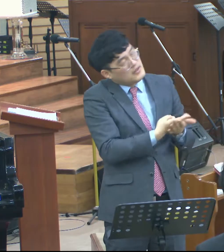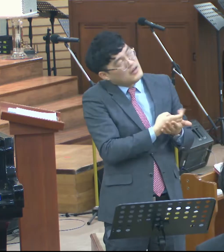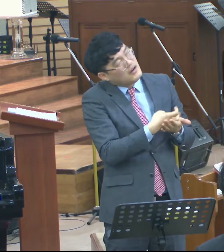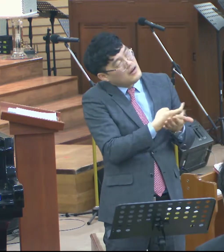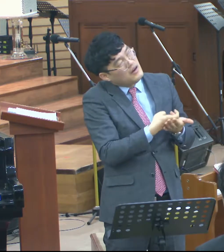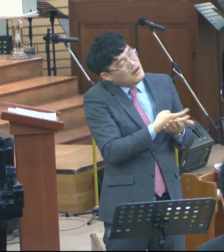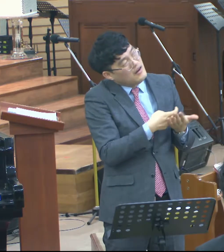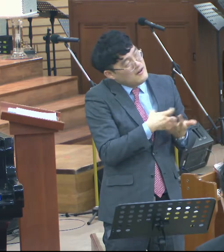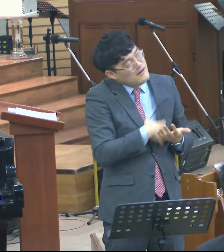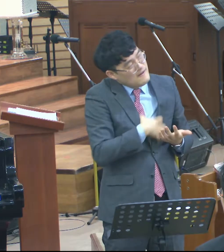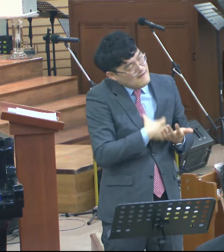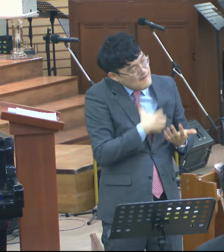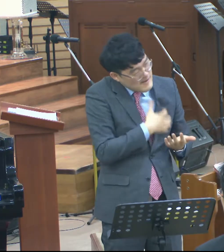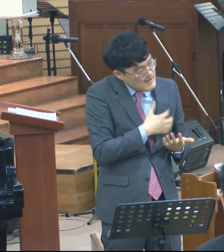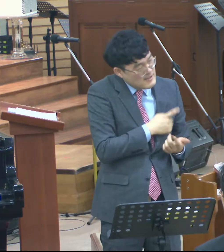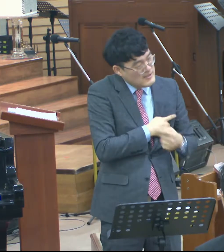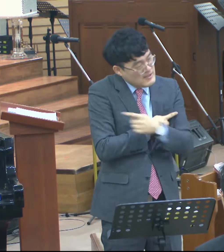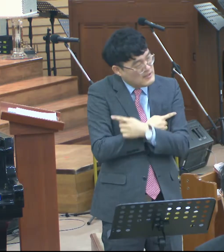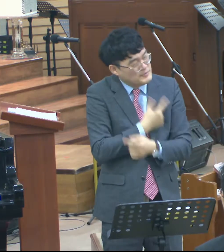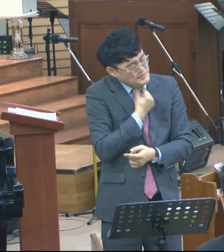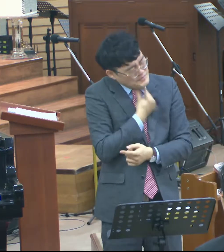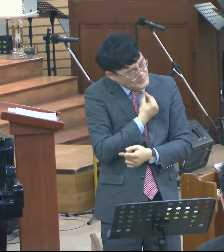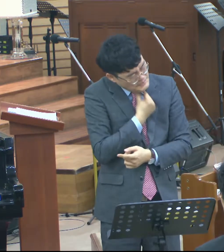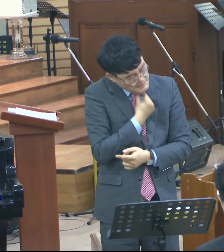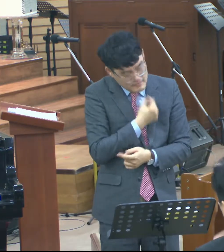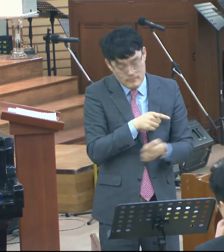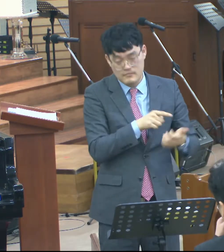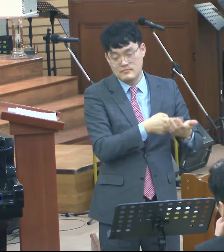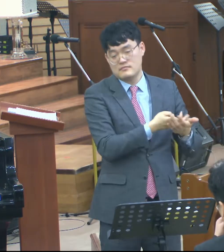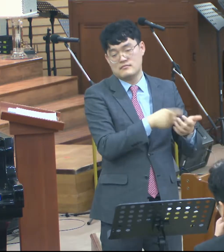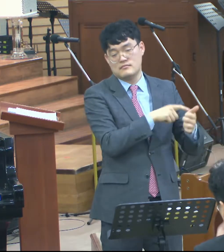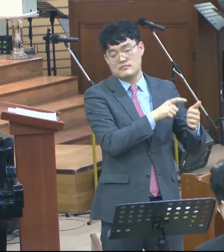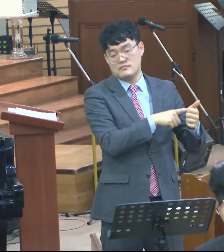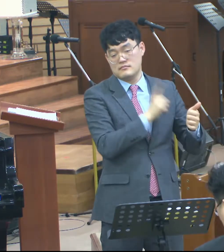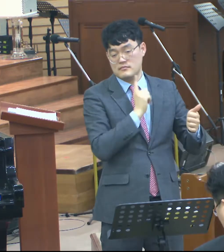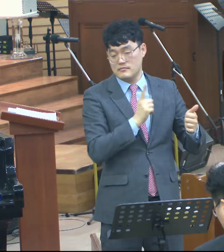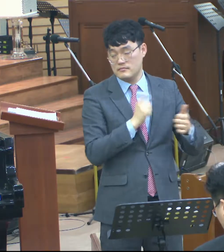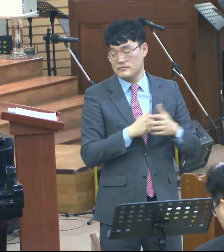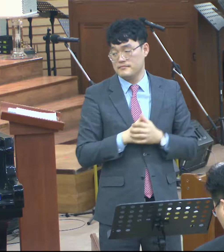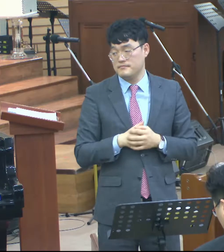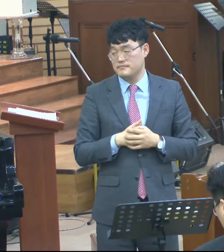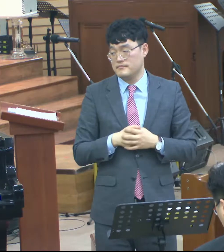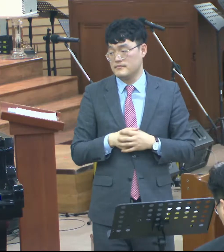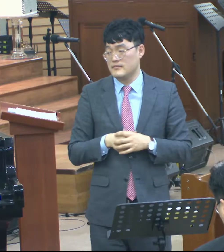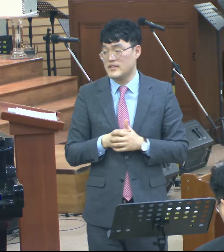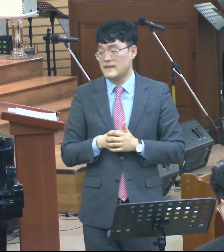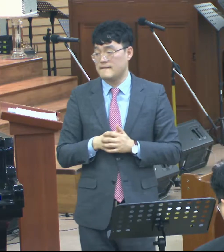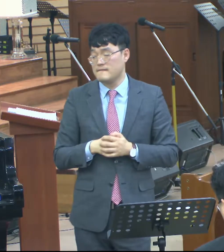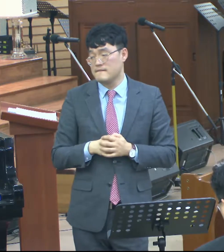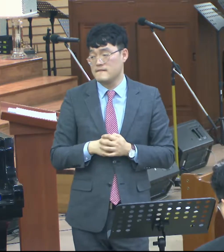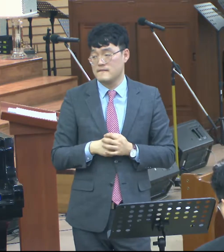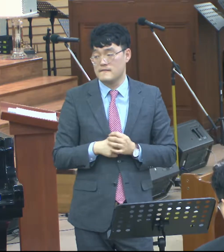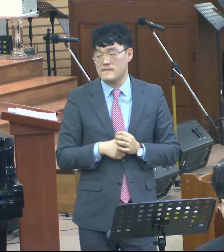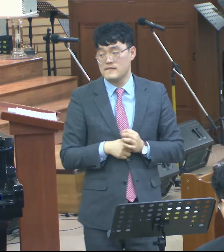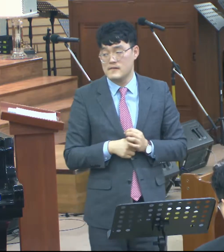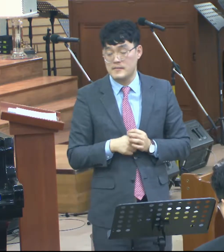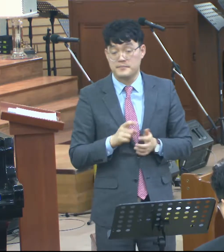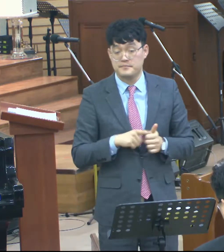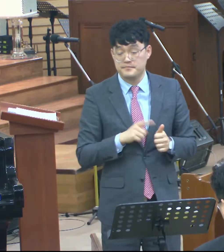20장 43절에도 근심하고 답답했다 그랬죠. 그때는 전쟁을 했는데 적장을 죽여야 되는데 안 죽였어요.